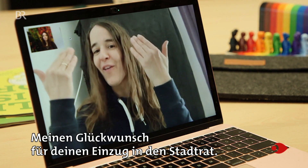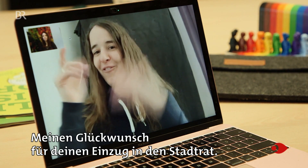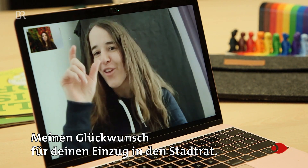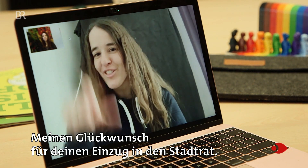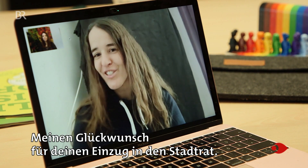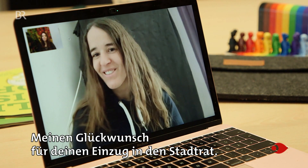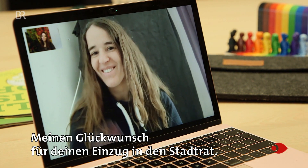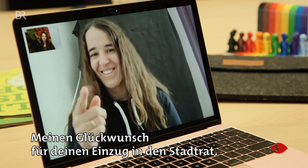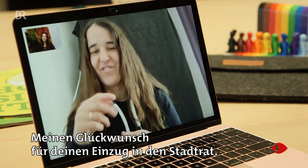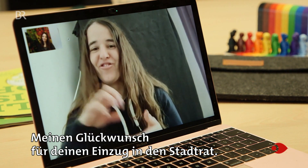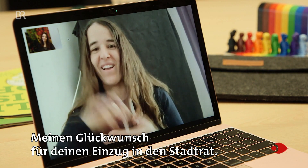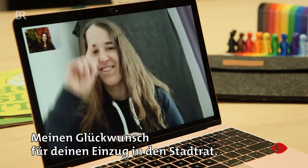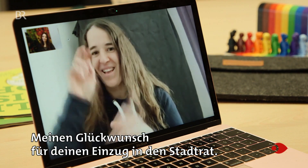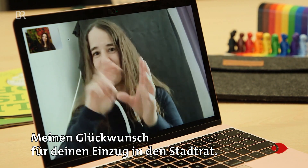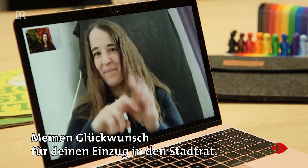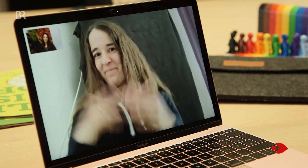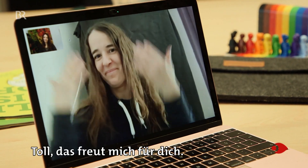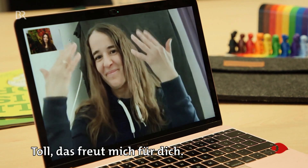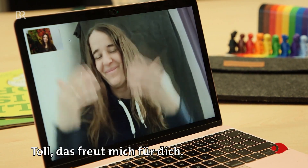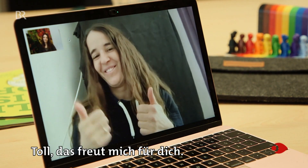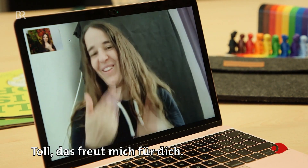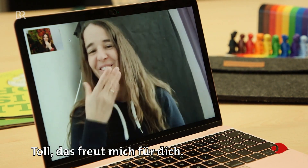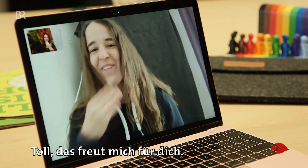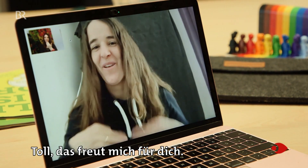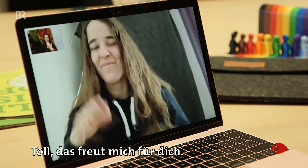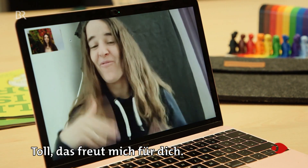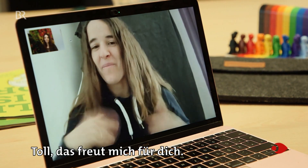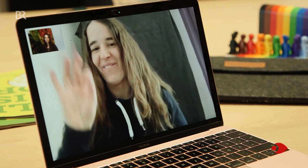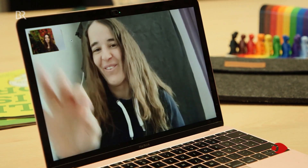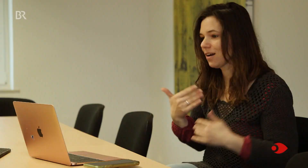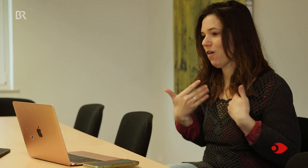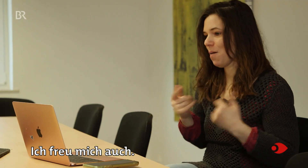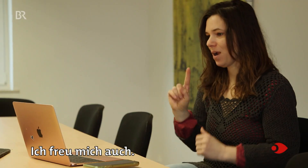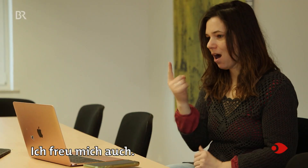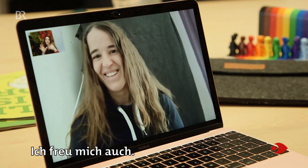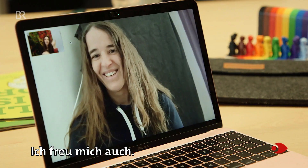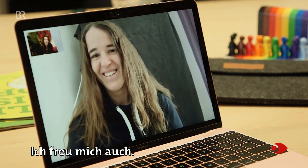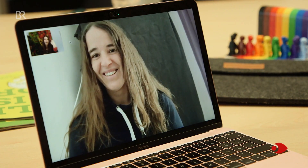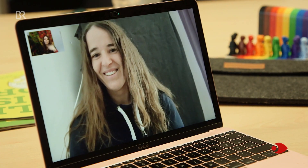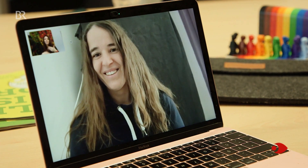Meinen Glückwunsch für deinen Einzug in den Stadtrat. Toll, das freut mich für dich. Ich freue mich auch.